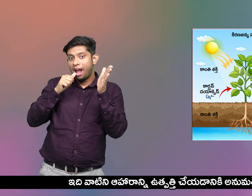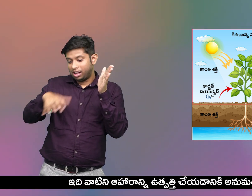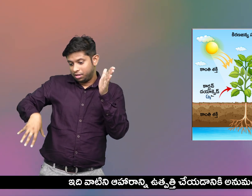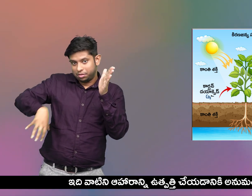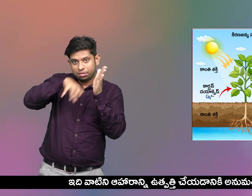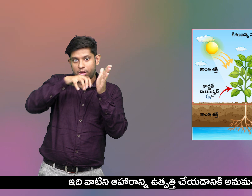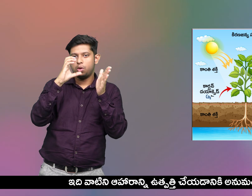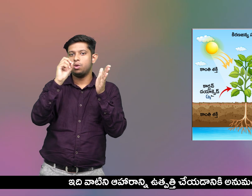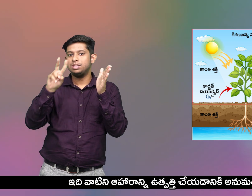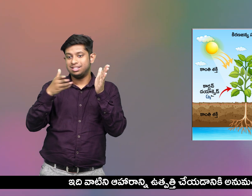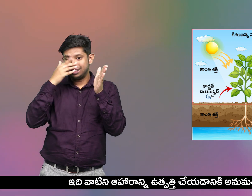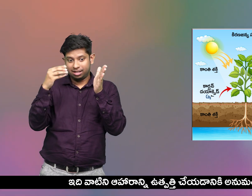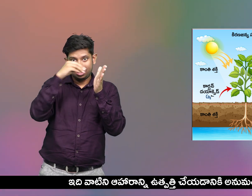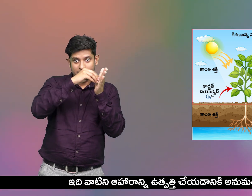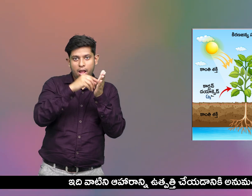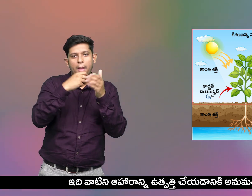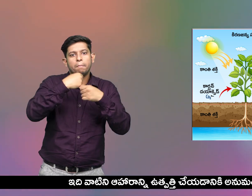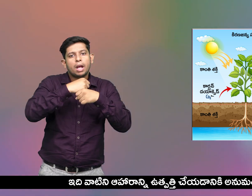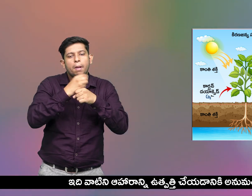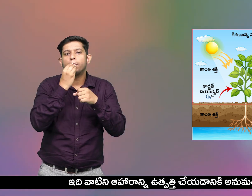ఆహారాన్ని ఉత్పత్తి చేయడానికి అనుమతిస్తుంది.